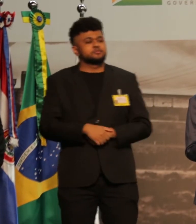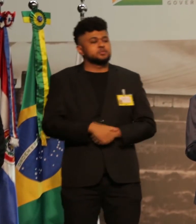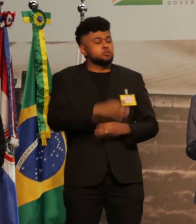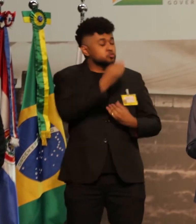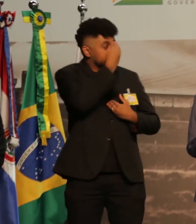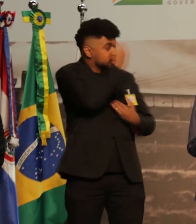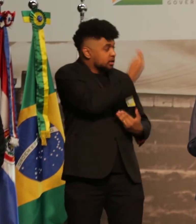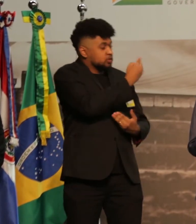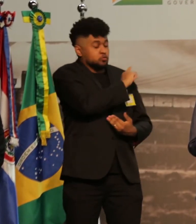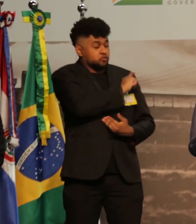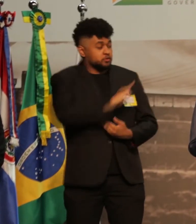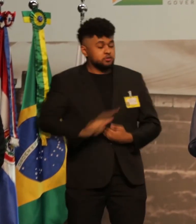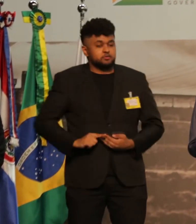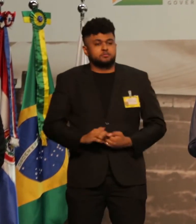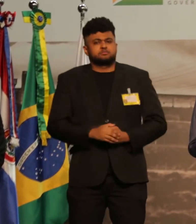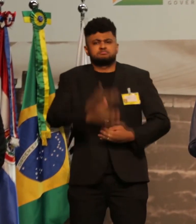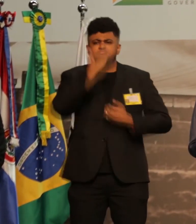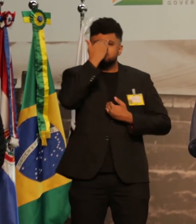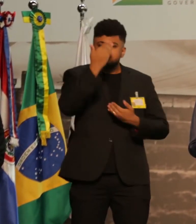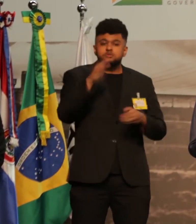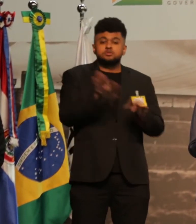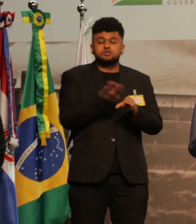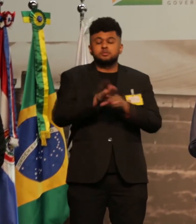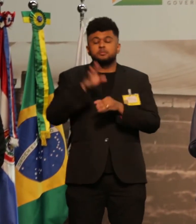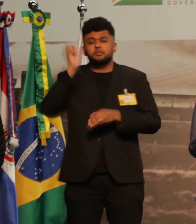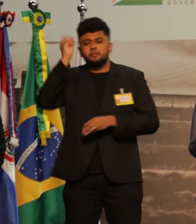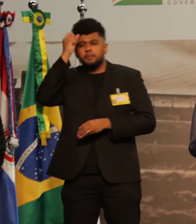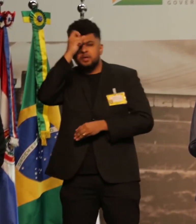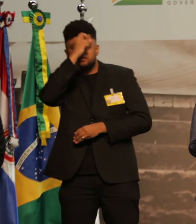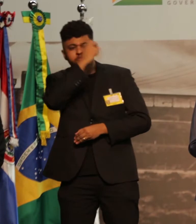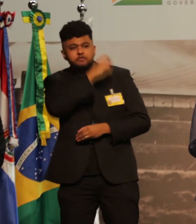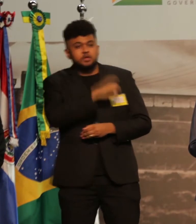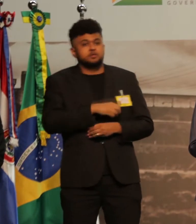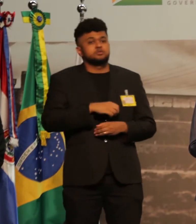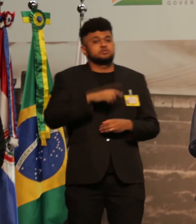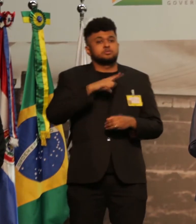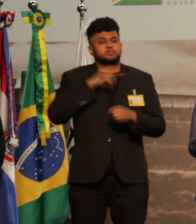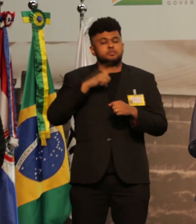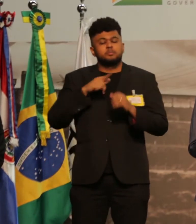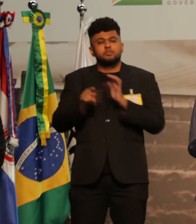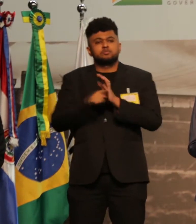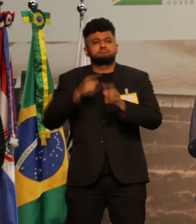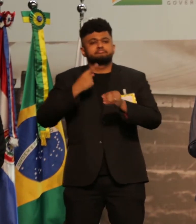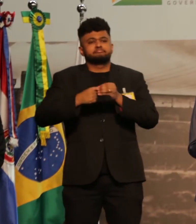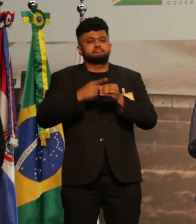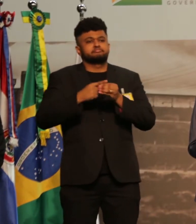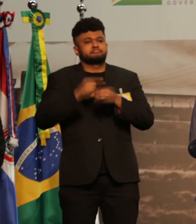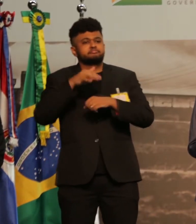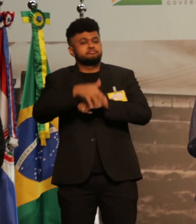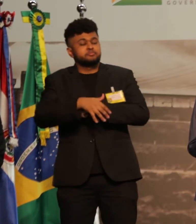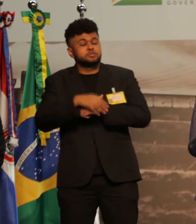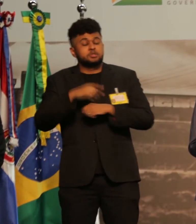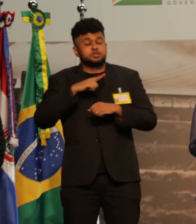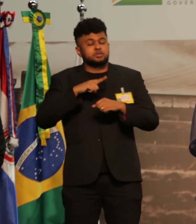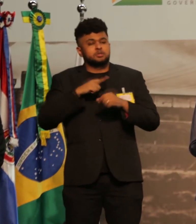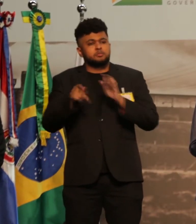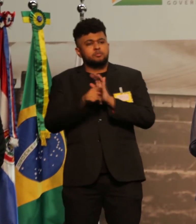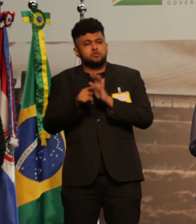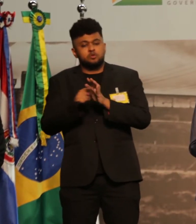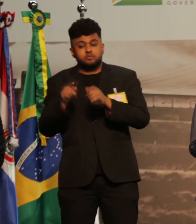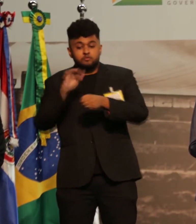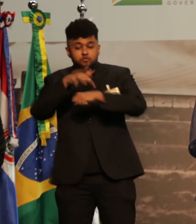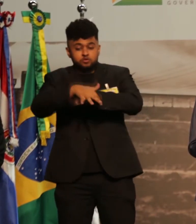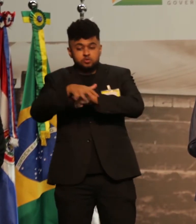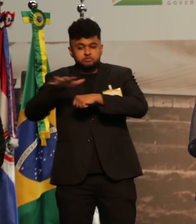Obrigado, governador. Agradeço aos prefeitos dos 56 municípios da AMOP, Lindeiros, onde se inclui